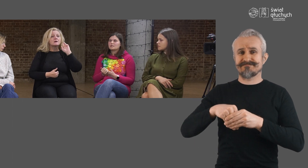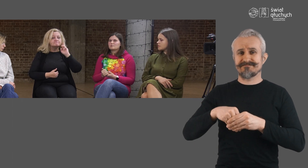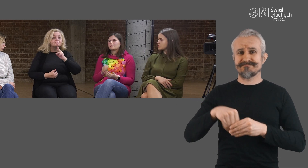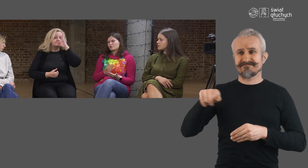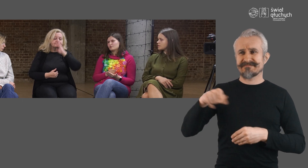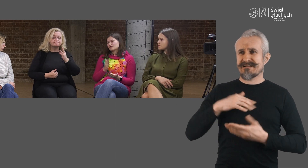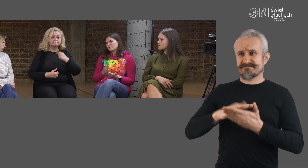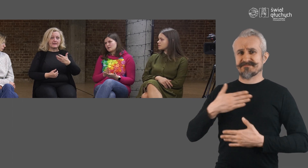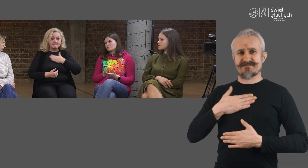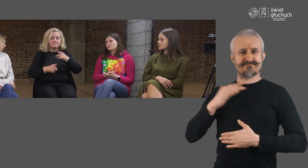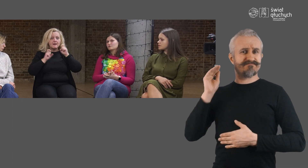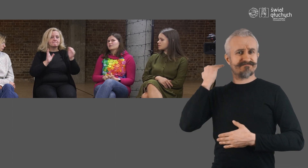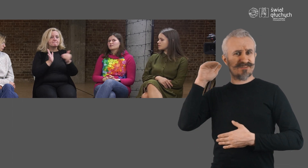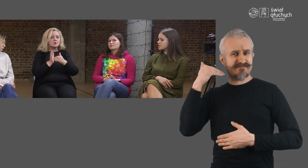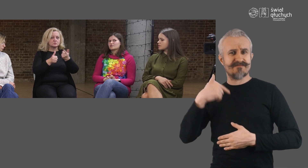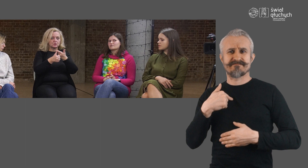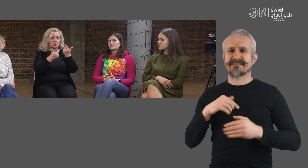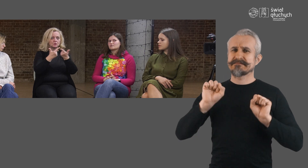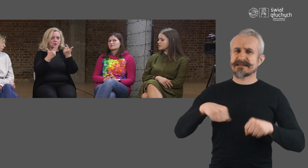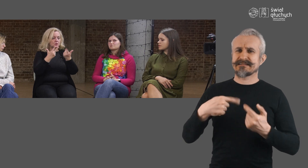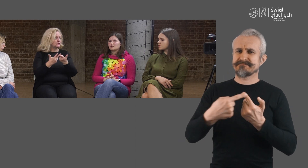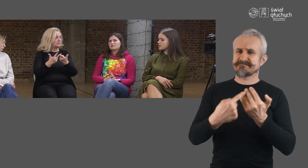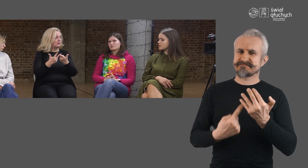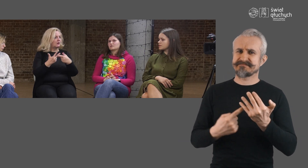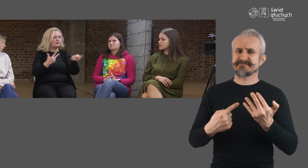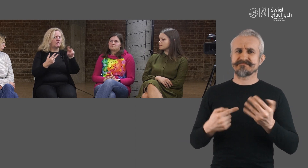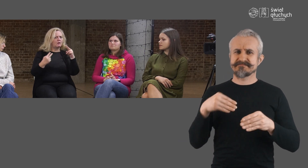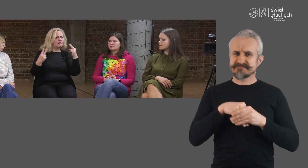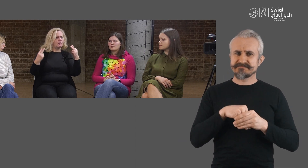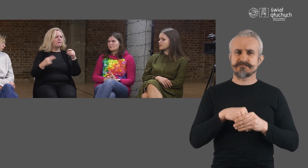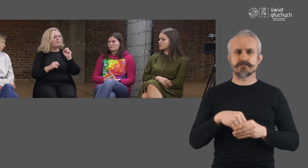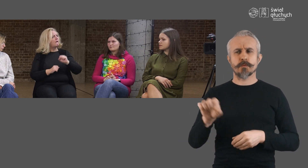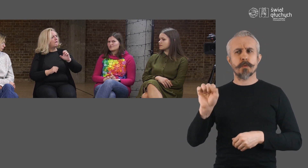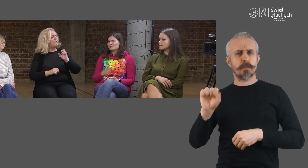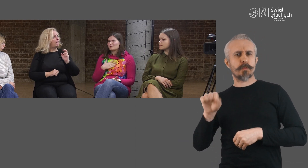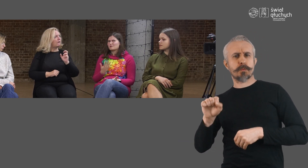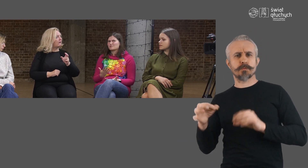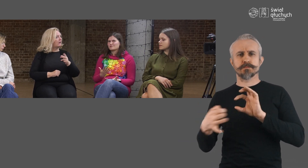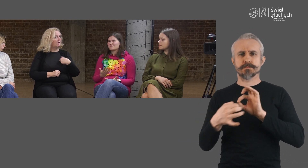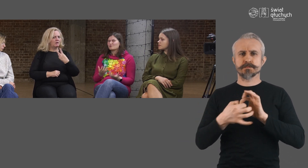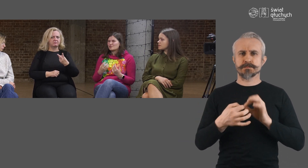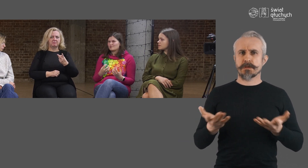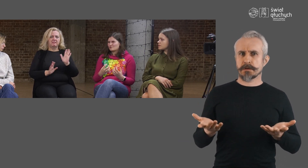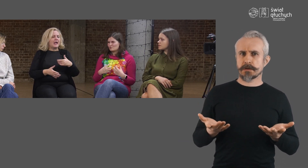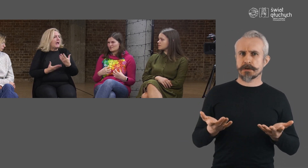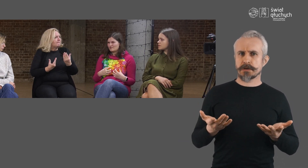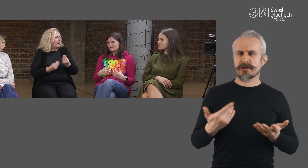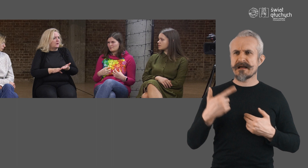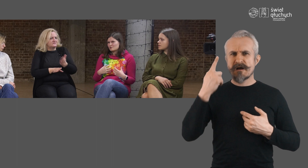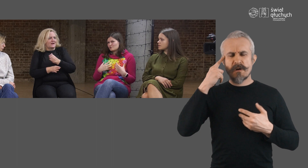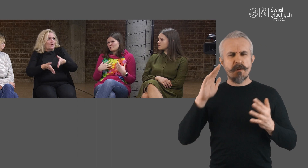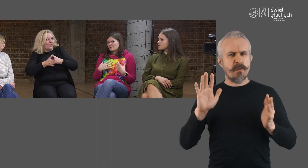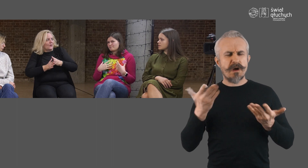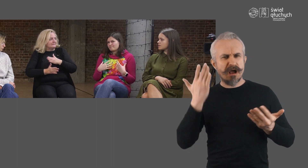aparaty, mam taką potrzebę, taką. I wszyscy wtedy, okej, nie ma problemu. I zobaczyłam sama, że niepotrzebnie jest to